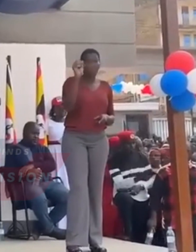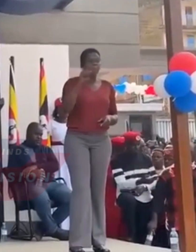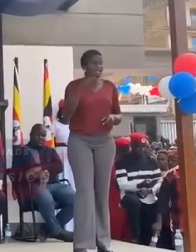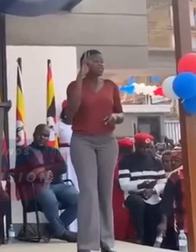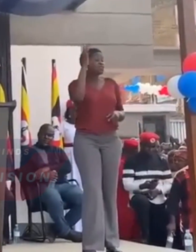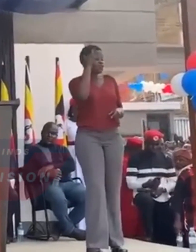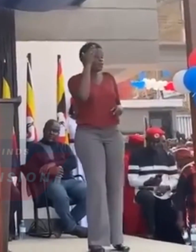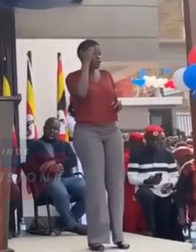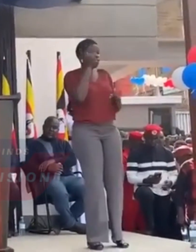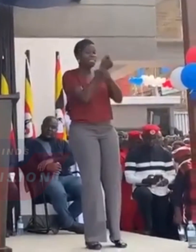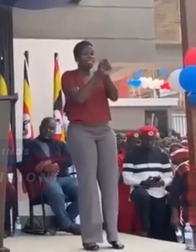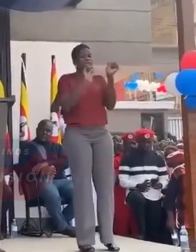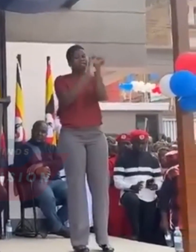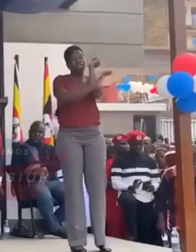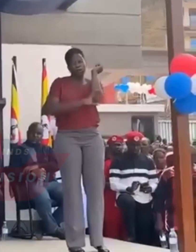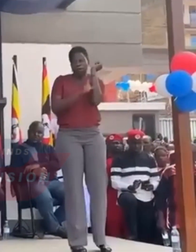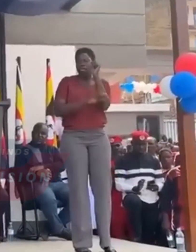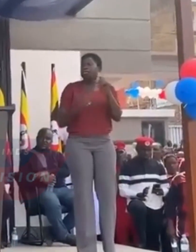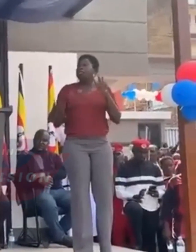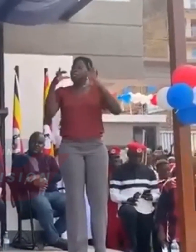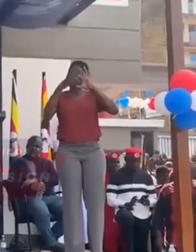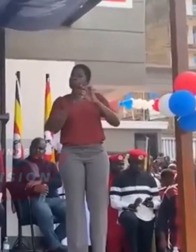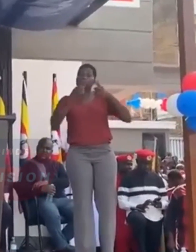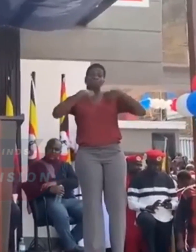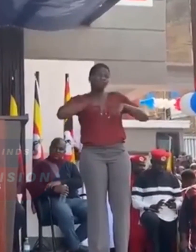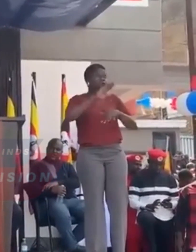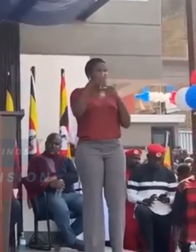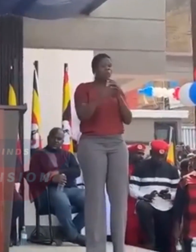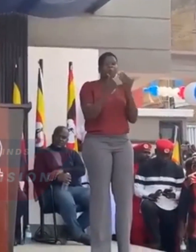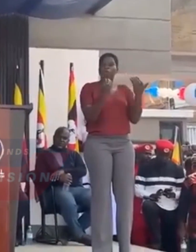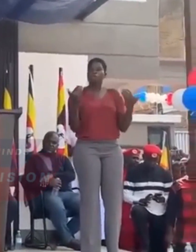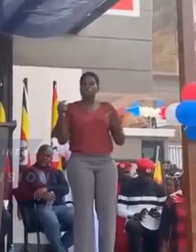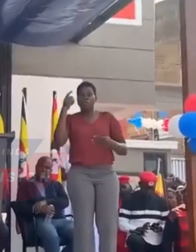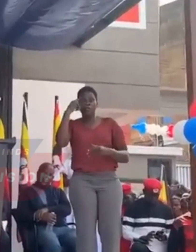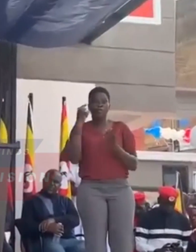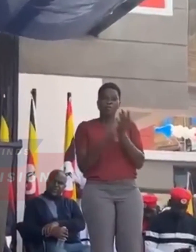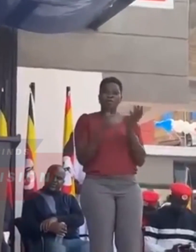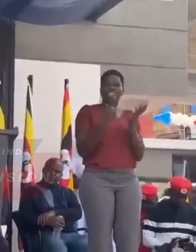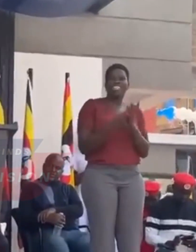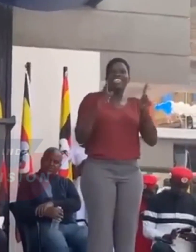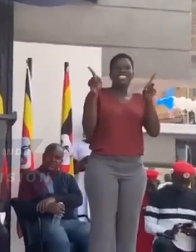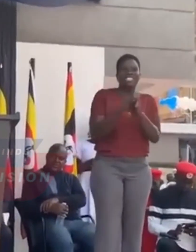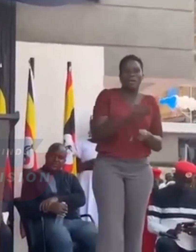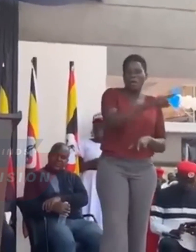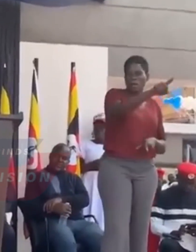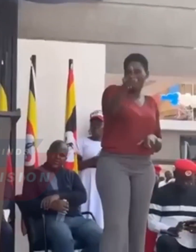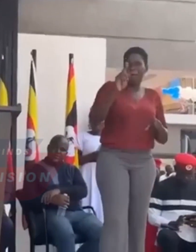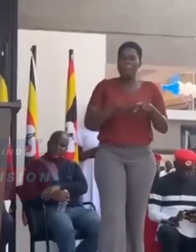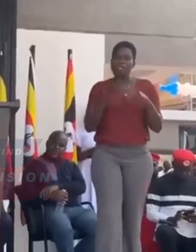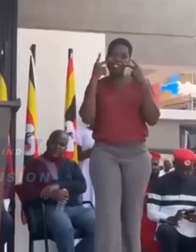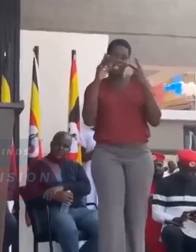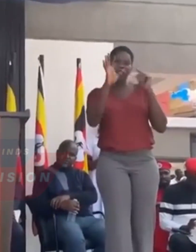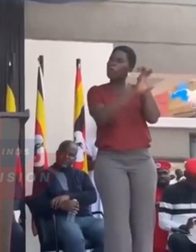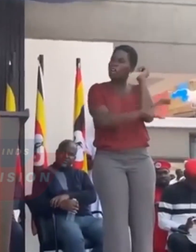Muchimanyenti ukununule kwanga chituka katako wabana ba Uganda fina. Era kwevo tunulire siyo